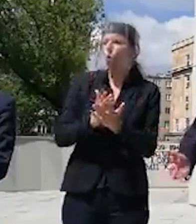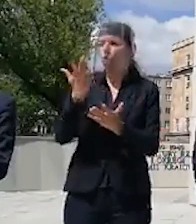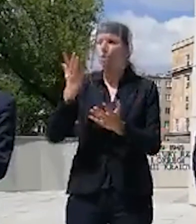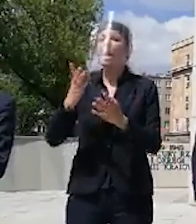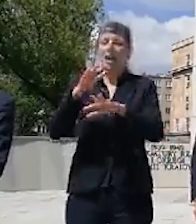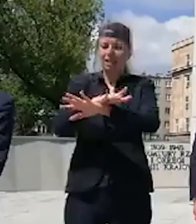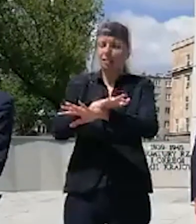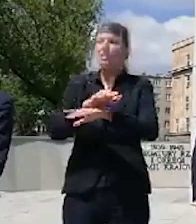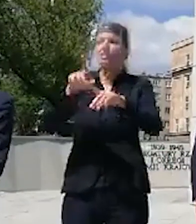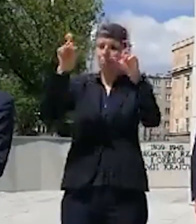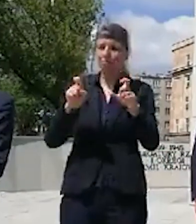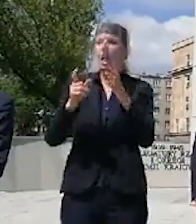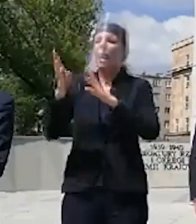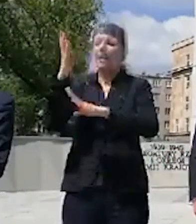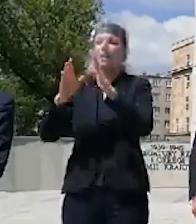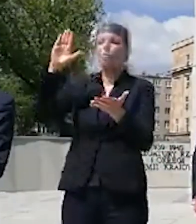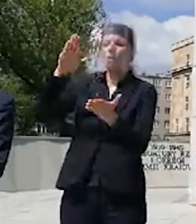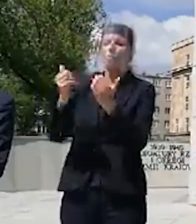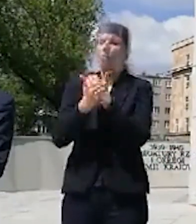jest.